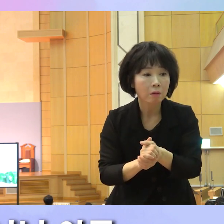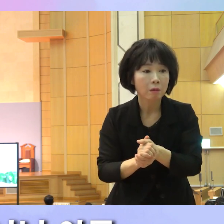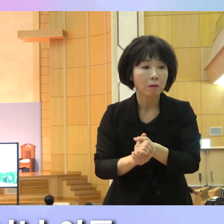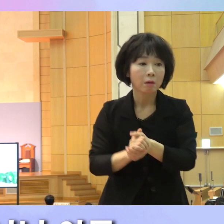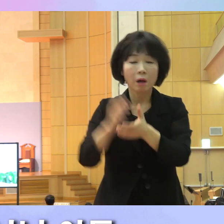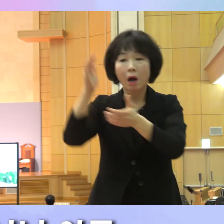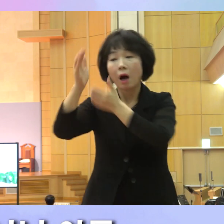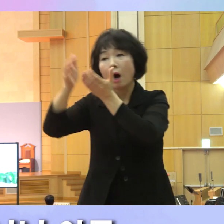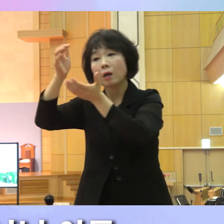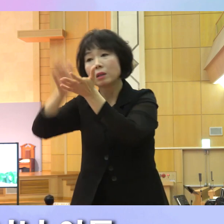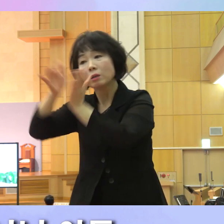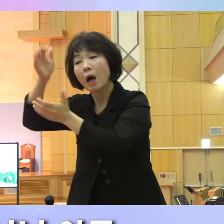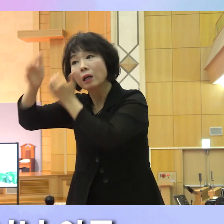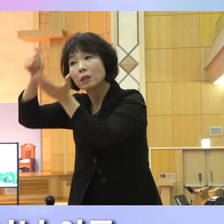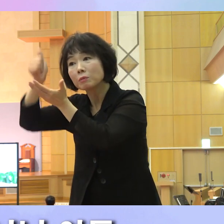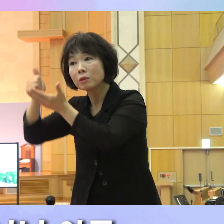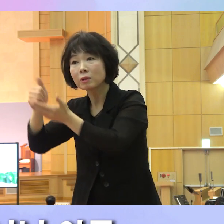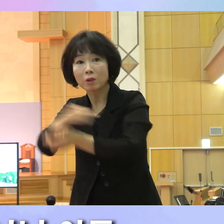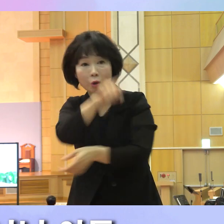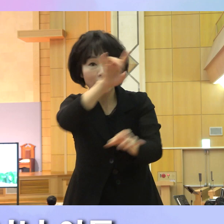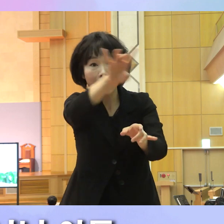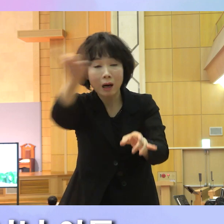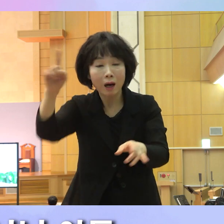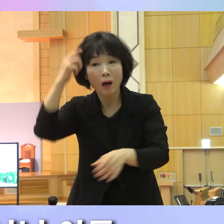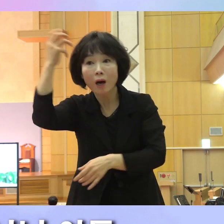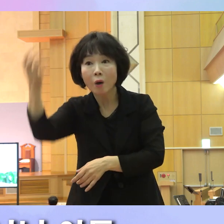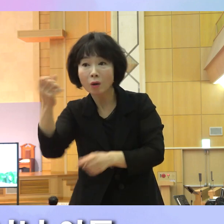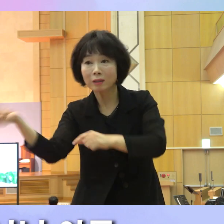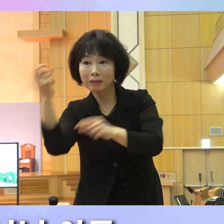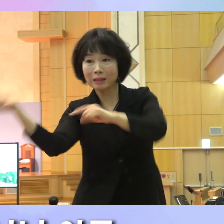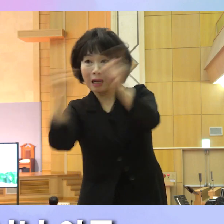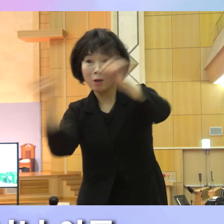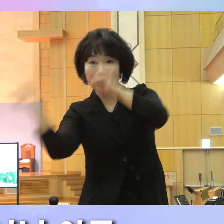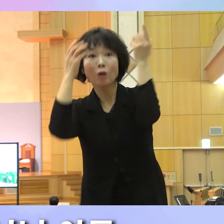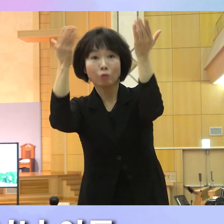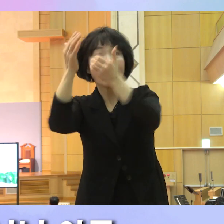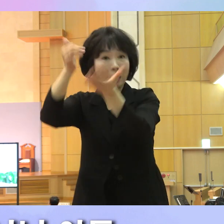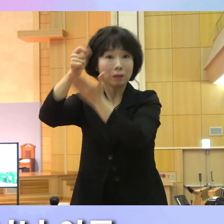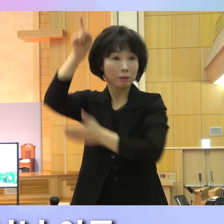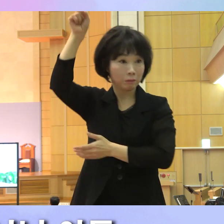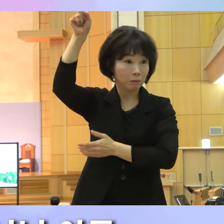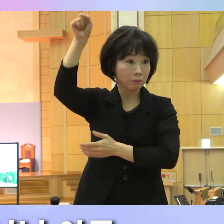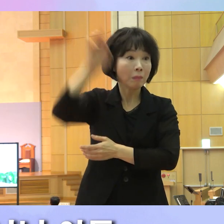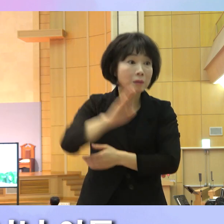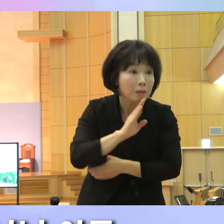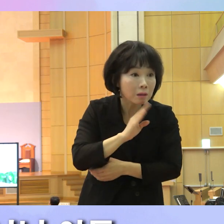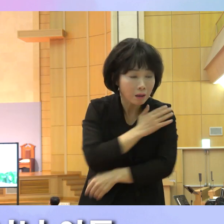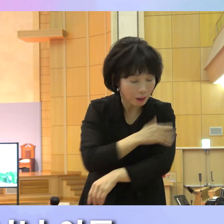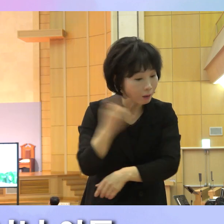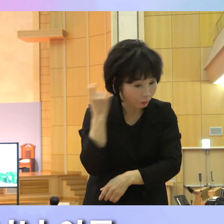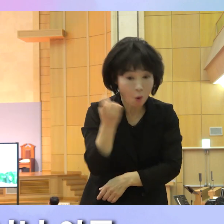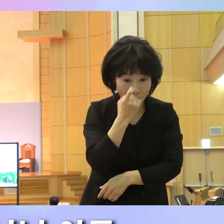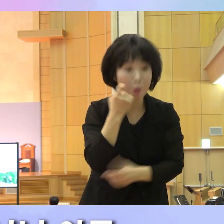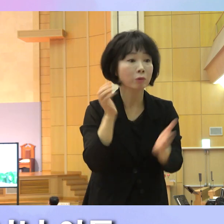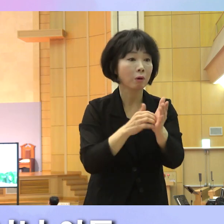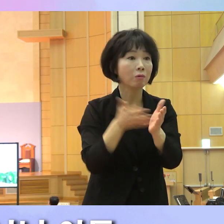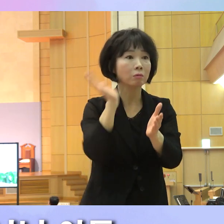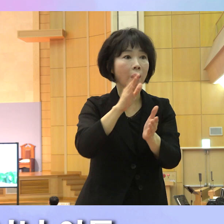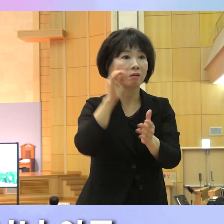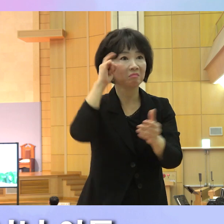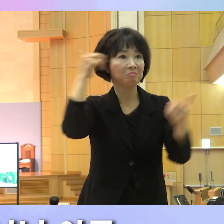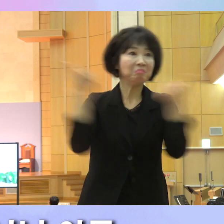하나님, 살리시는 하나님이라는 걸 시큰 말씀을 듣고 알고 고백까지 해놓고 예수님 죽지 마세요.